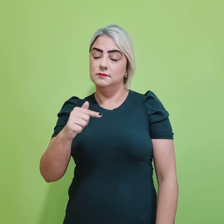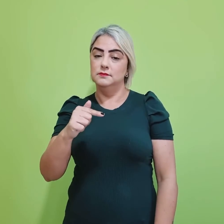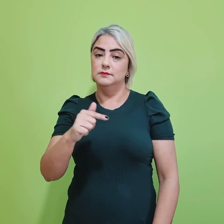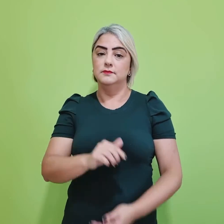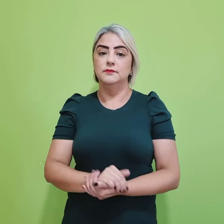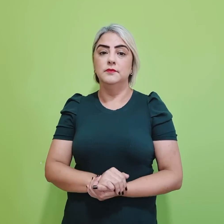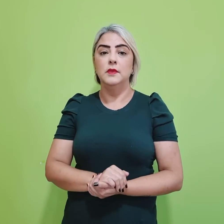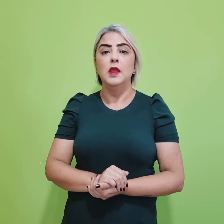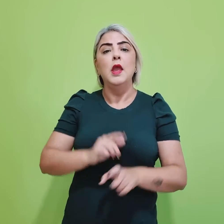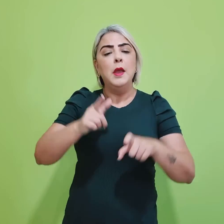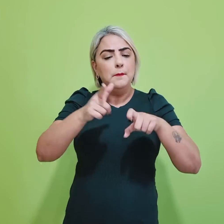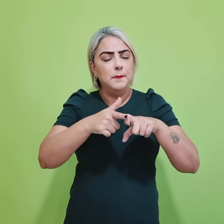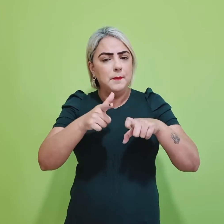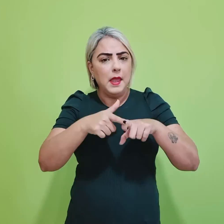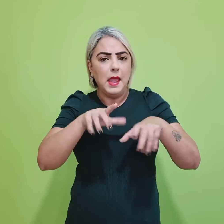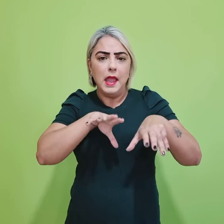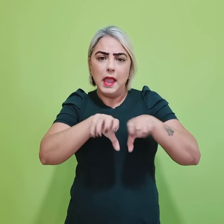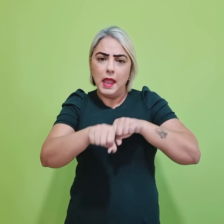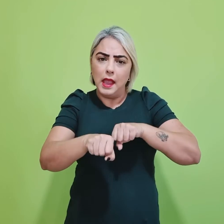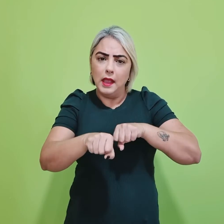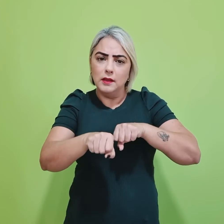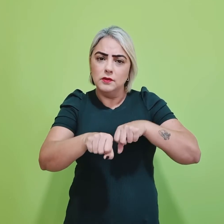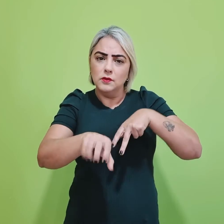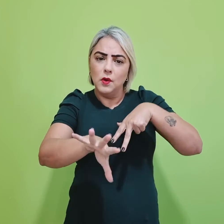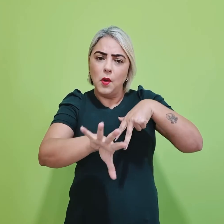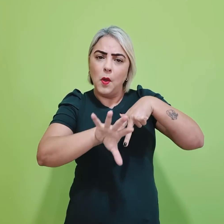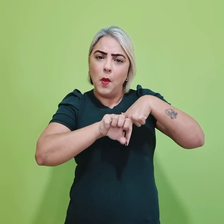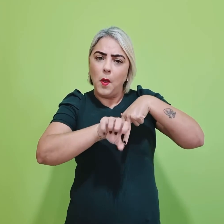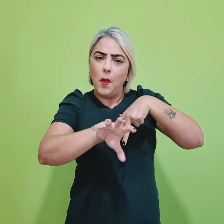1917. Foi médico, bacteriologista,